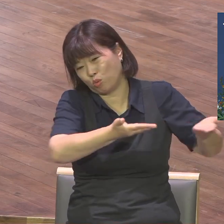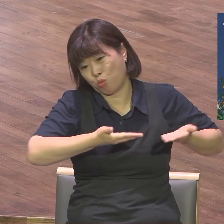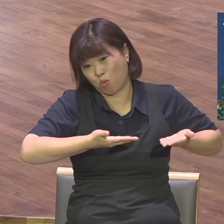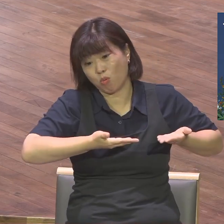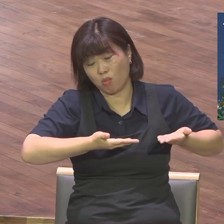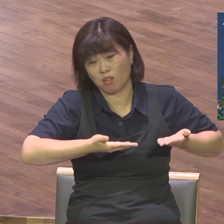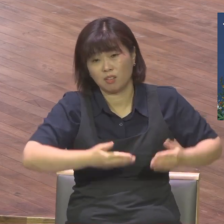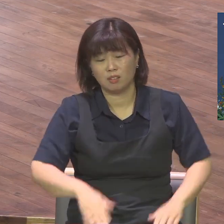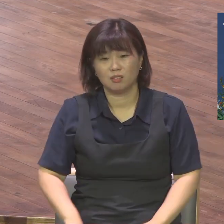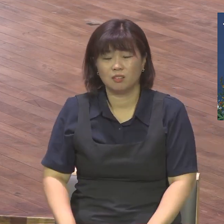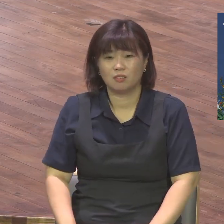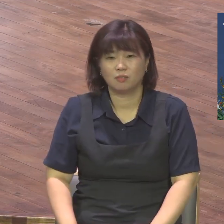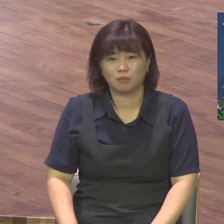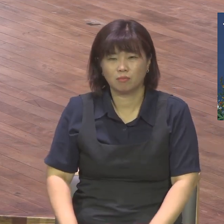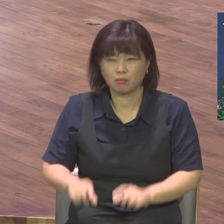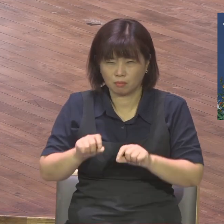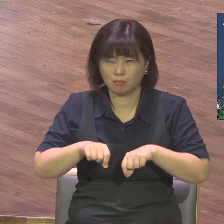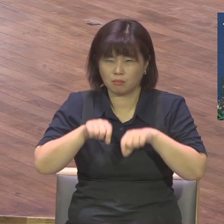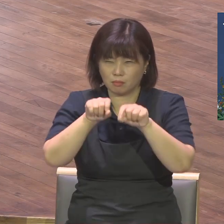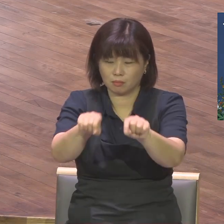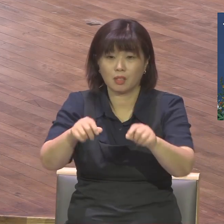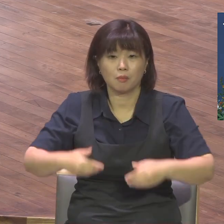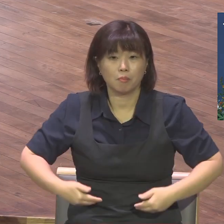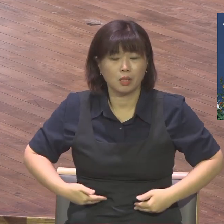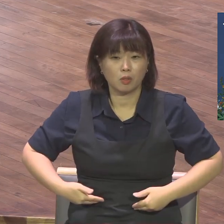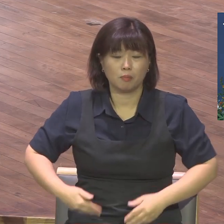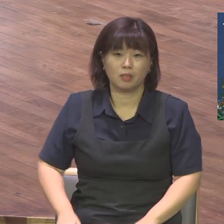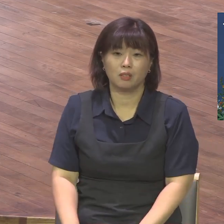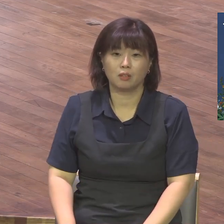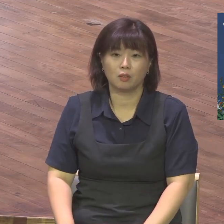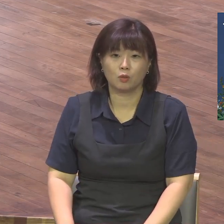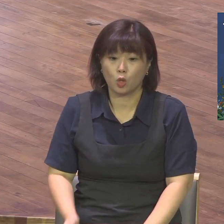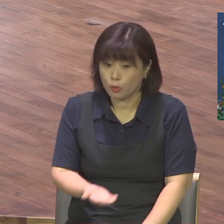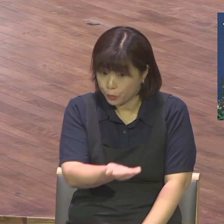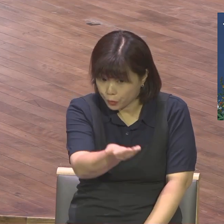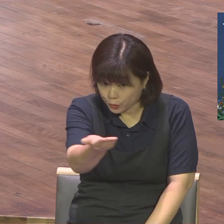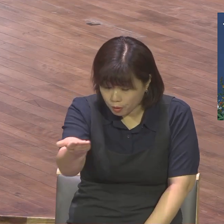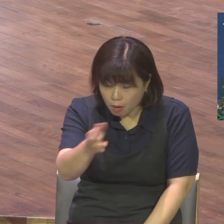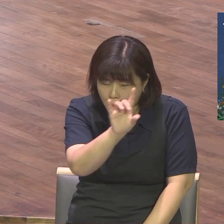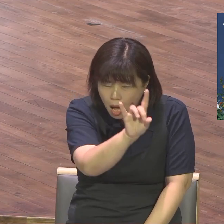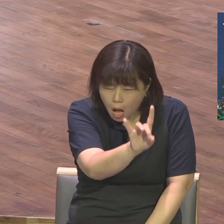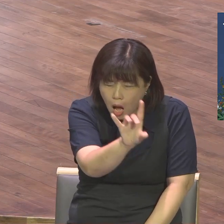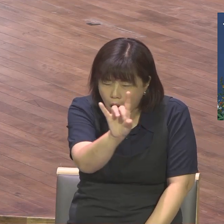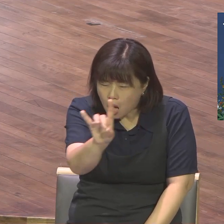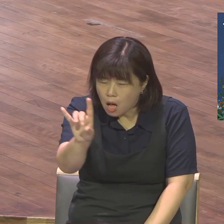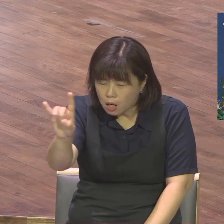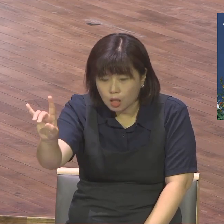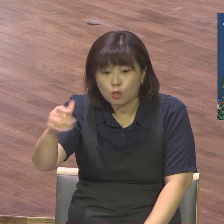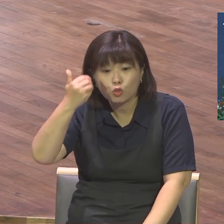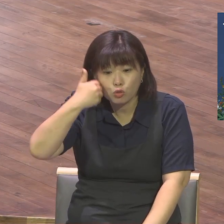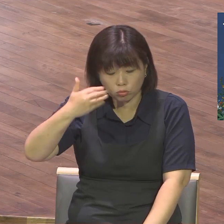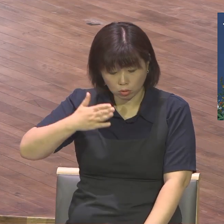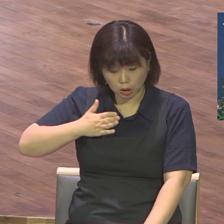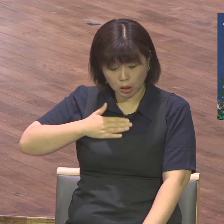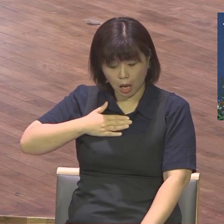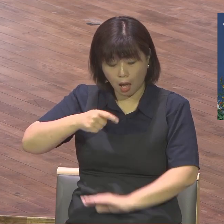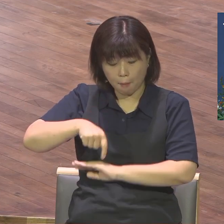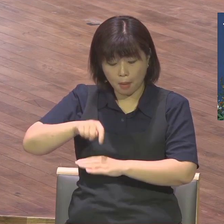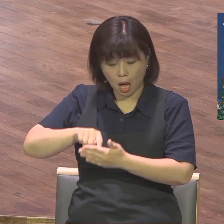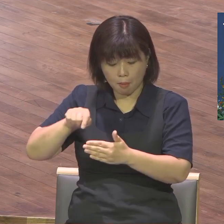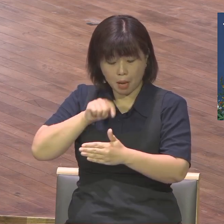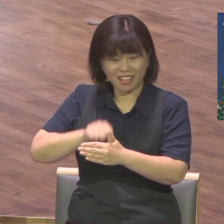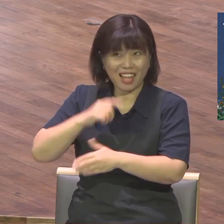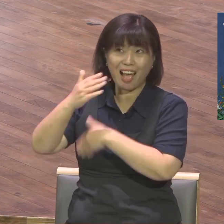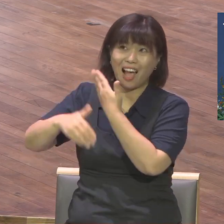네. 여러분 한 사람이 하나님의 성령이 임재하는 내 자신이 내 하나가 교회라고 믿어야 돼요.